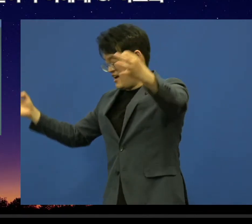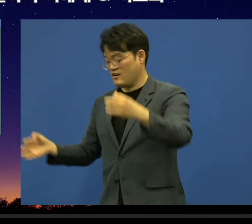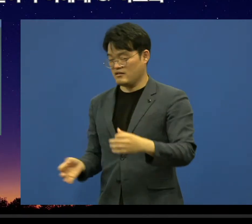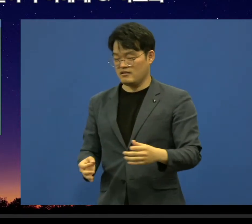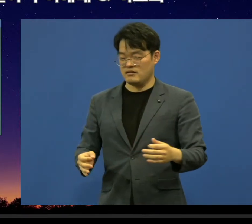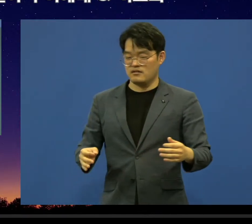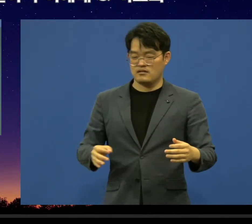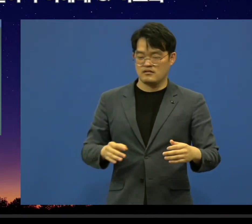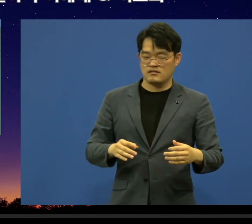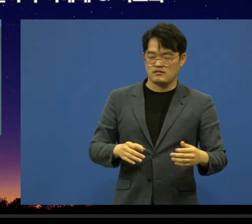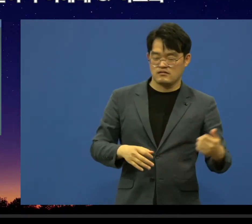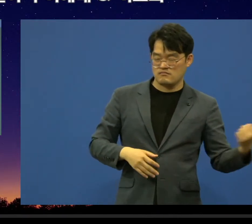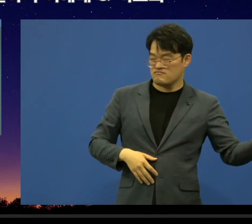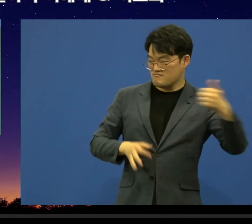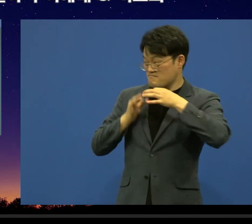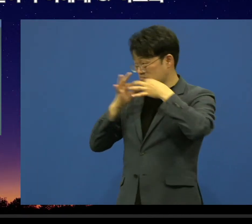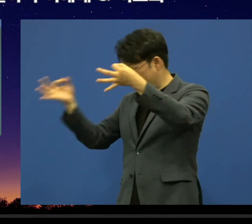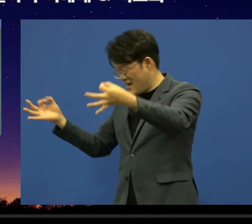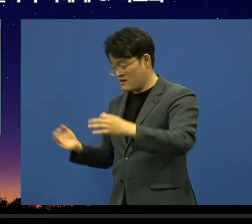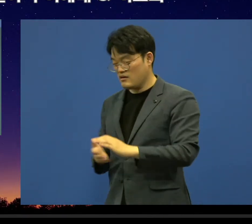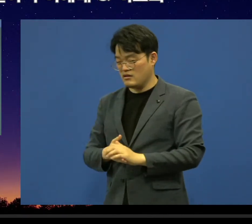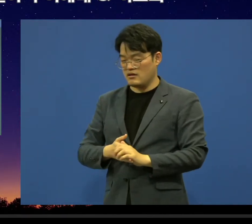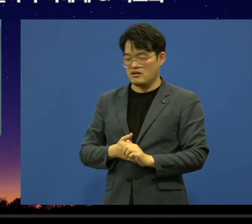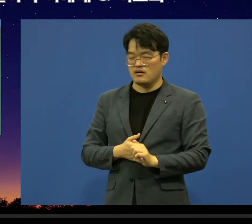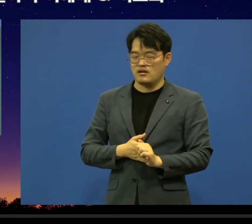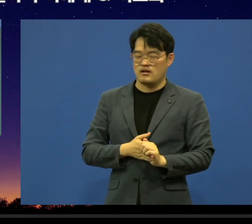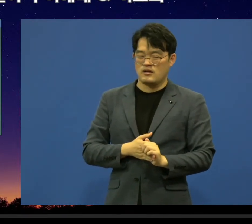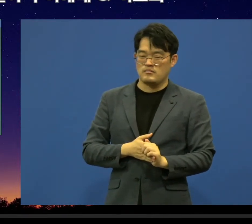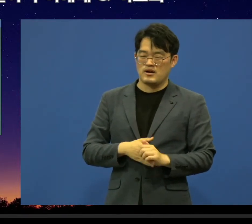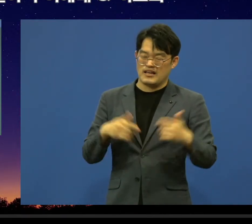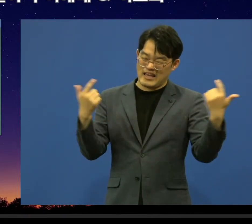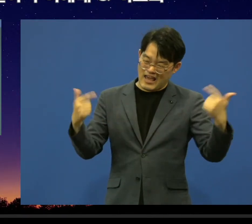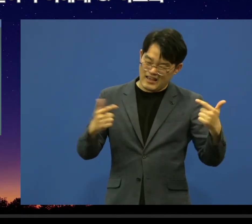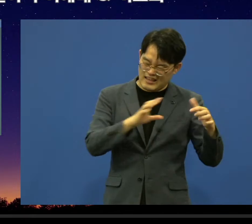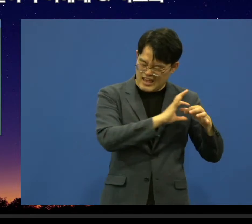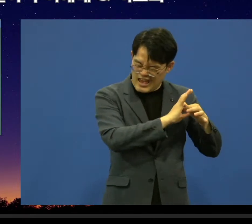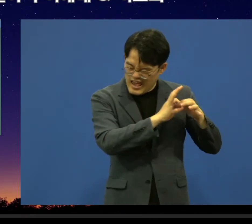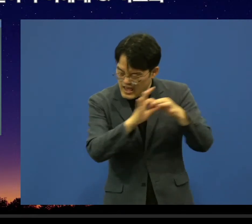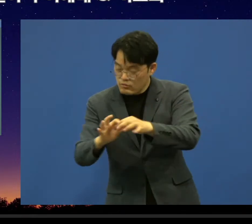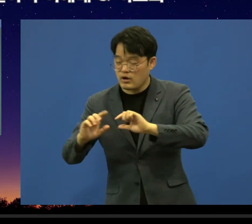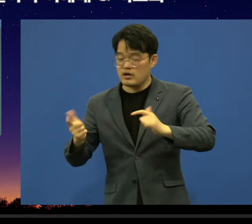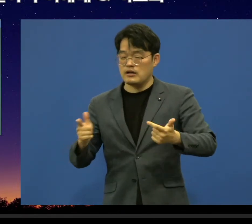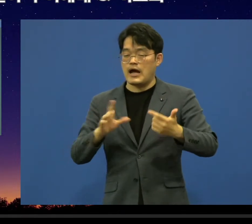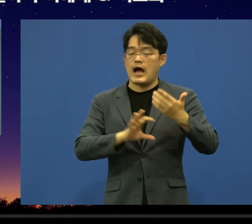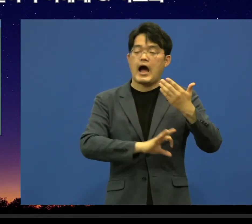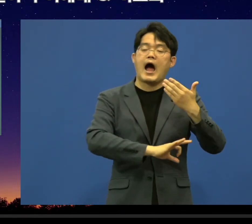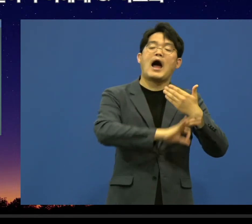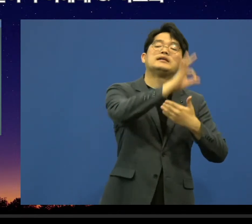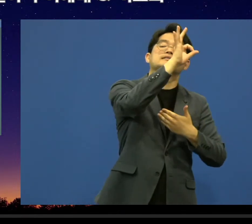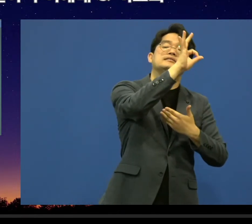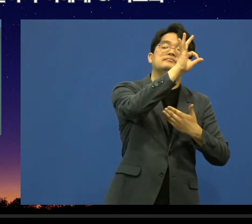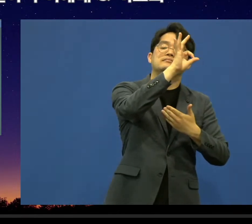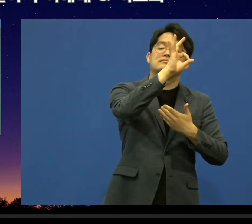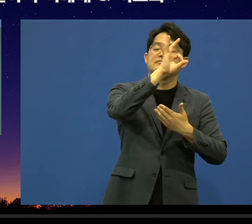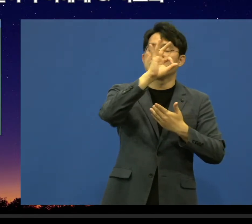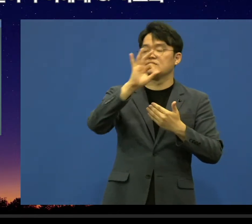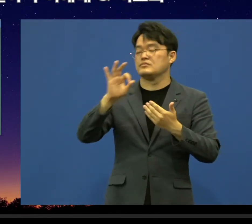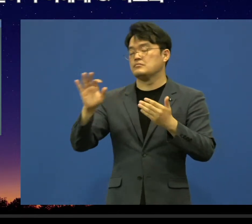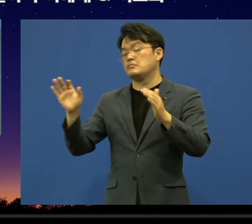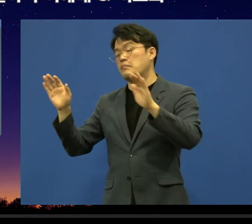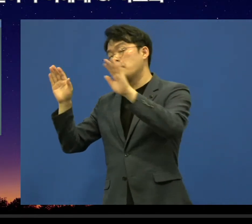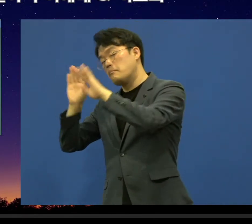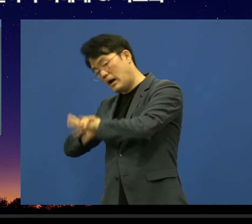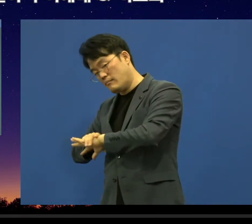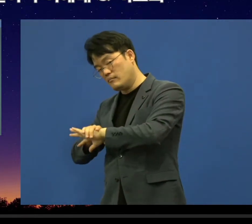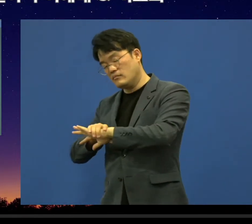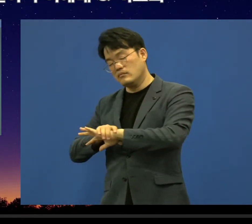저녁으로. 그러니까 매분 몇 초마다 나와서 주구장창 이렇게 외친 게 아니라 골리앗에게도 외치는 이 타임